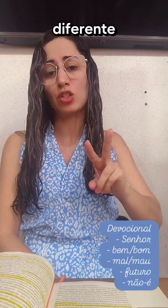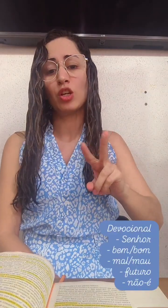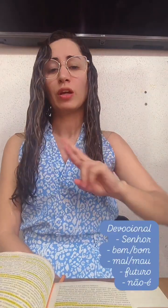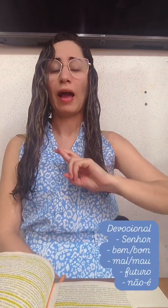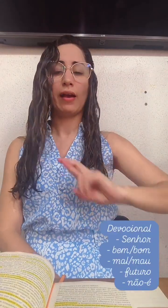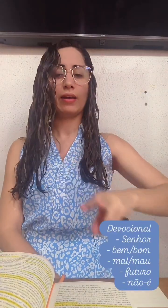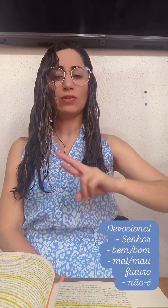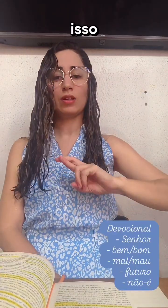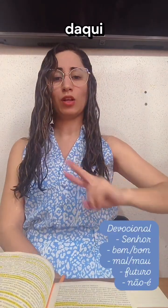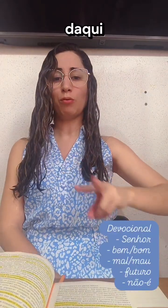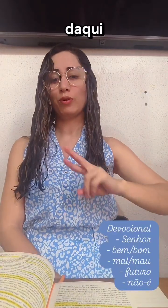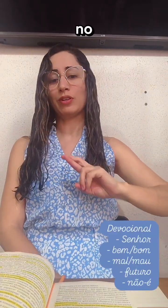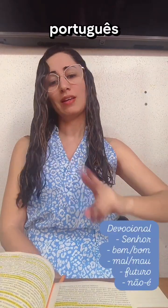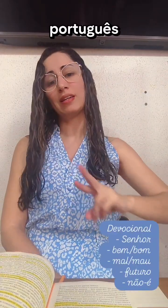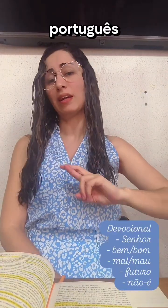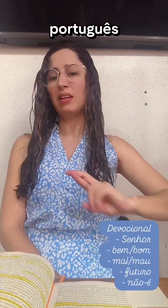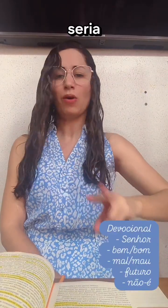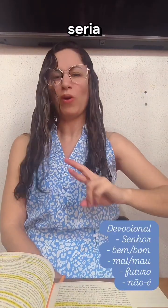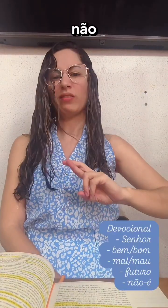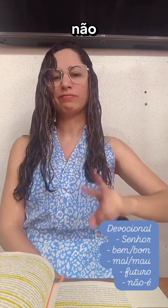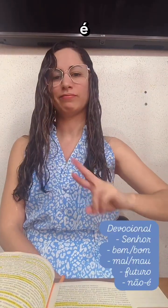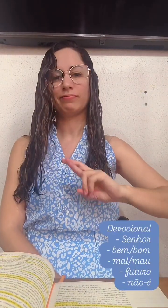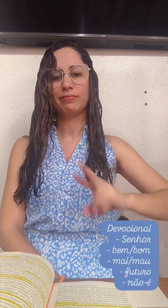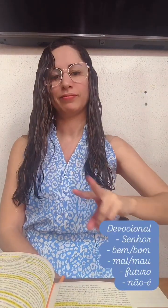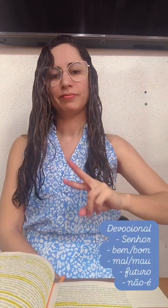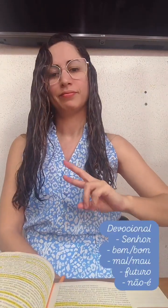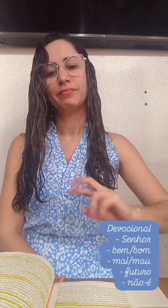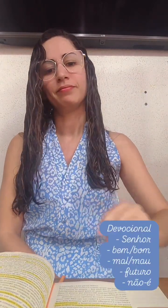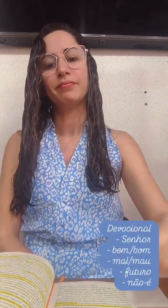diferente. Isso daqui no português seria não é.